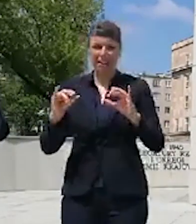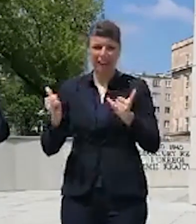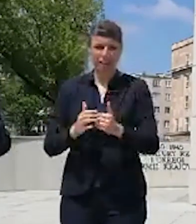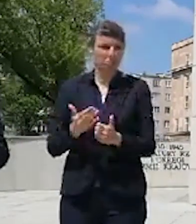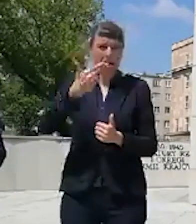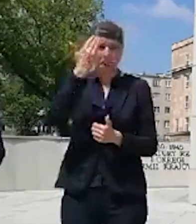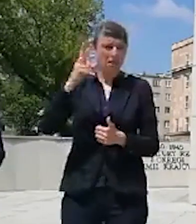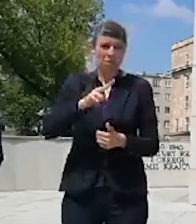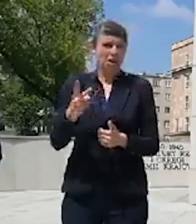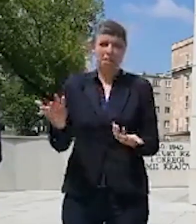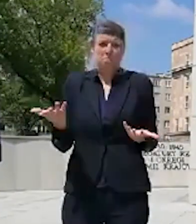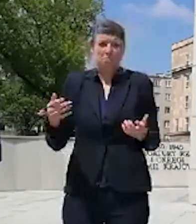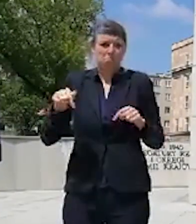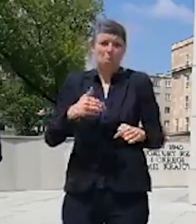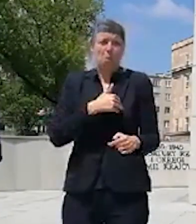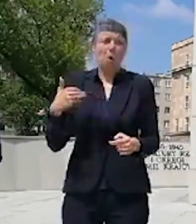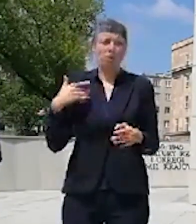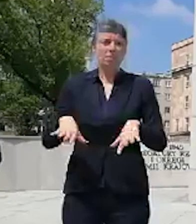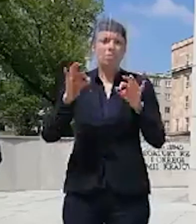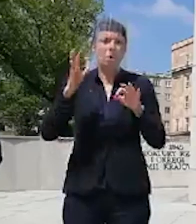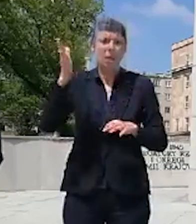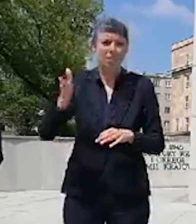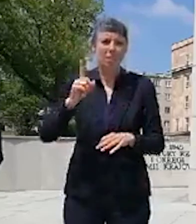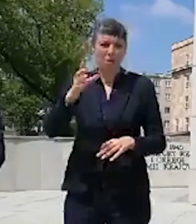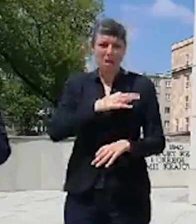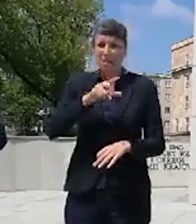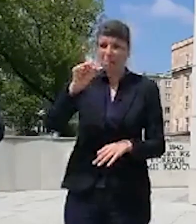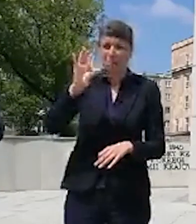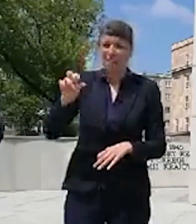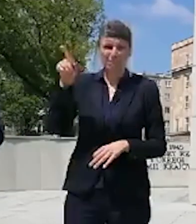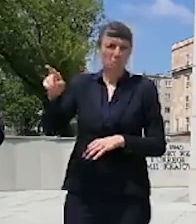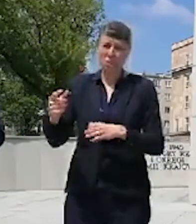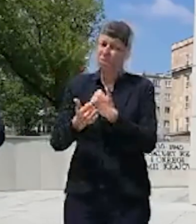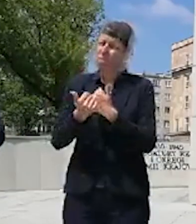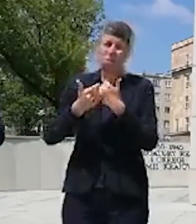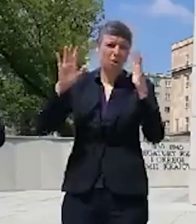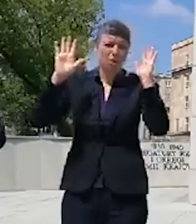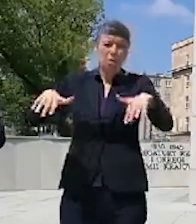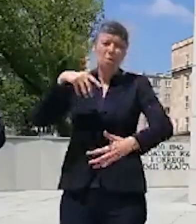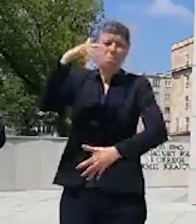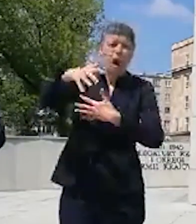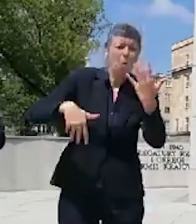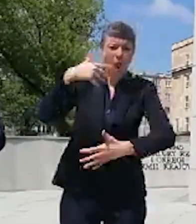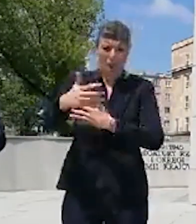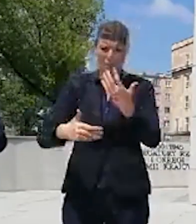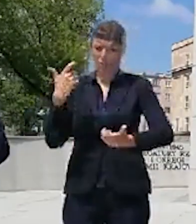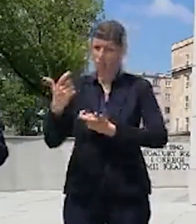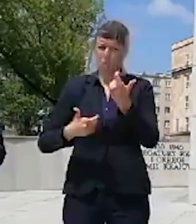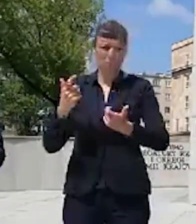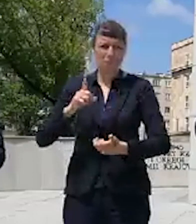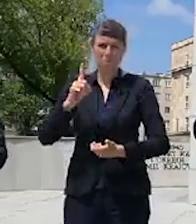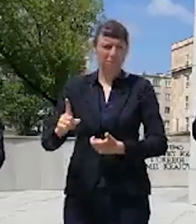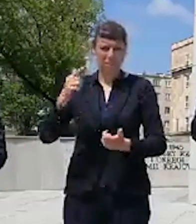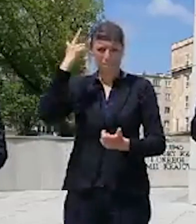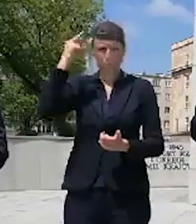wiem, w jakiej formule się odbędą. PiS doprowadził do tak potwornego bałaganu w tym zakresie, że przejdzie do podręczników historii